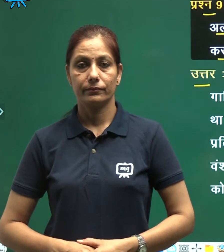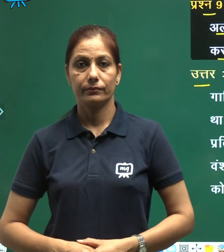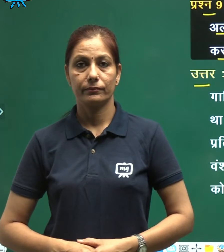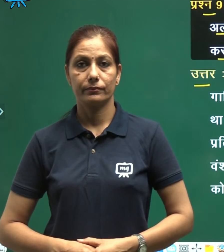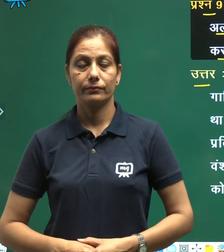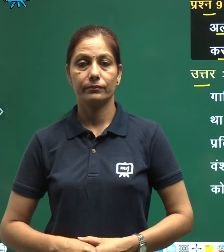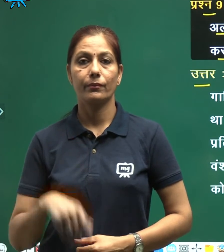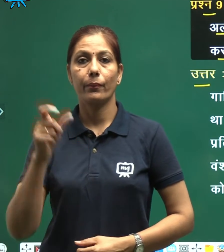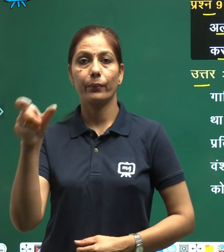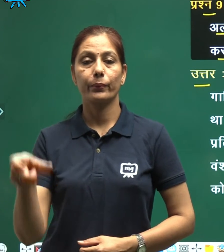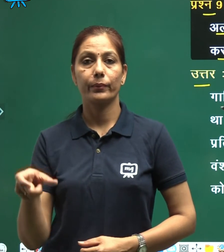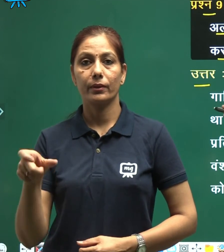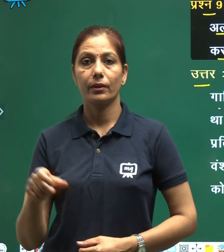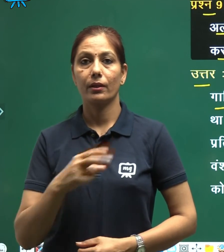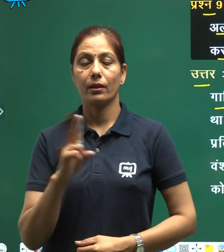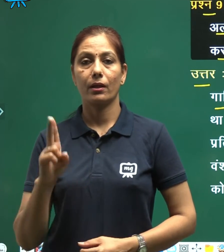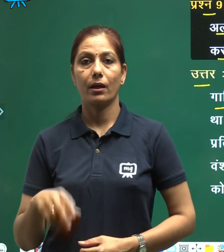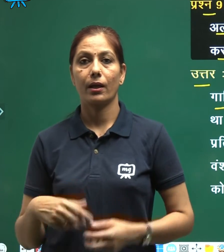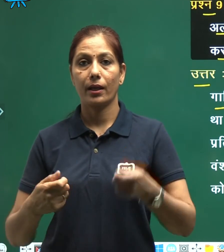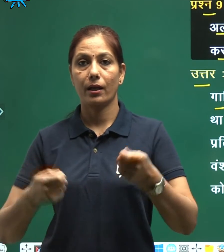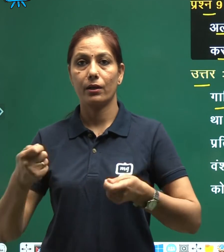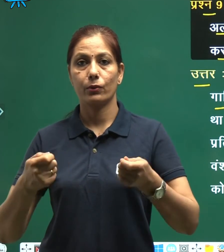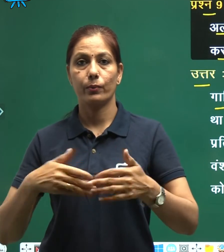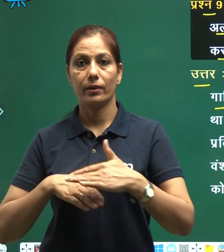पंडित आलोपी दीन की गाड़ियों में